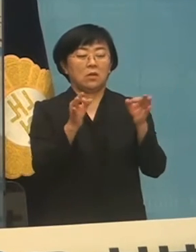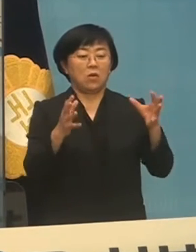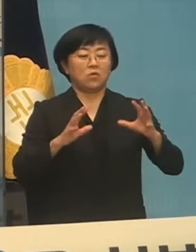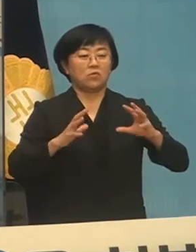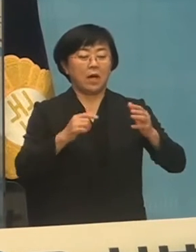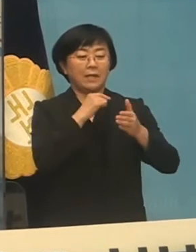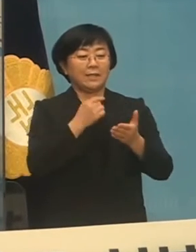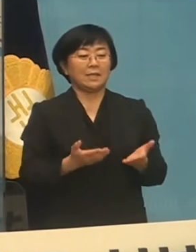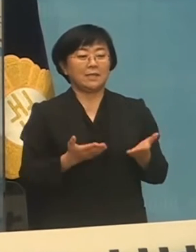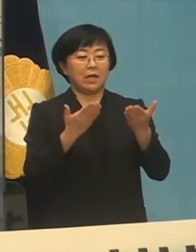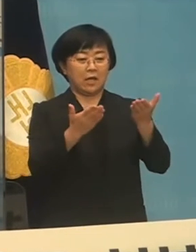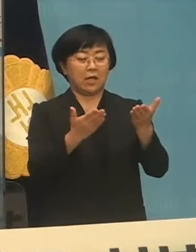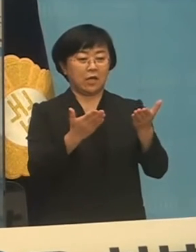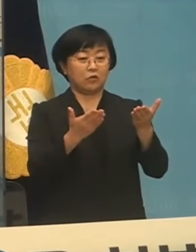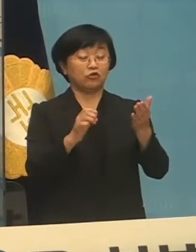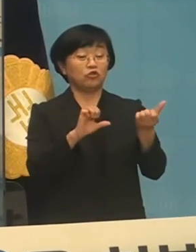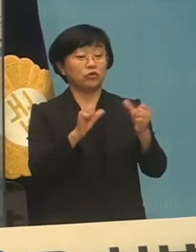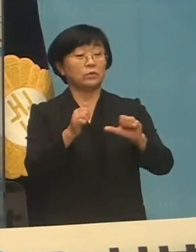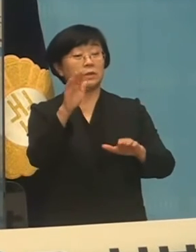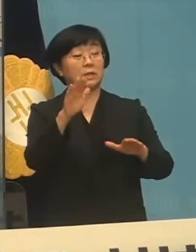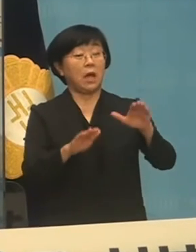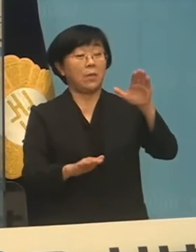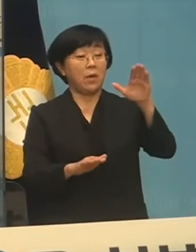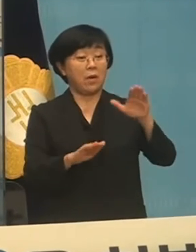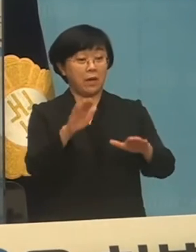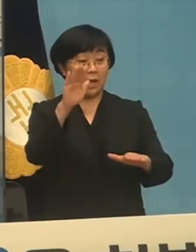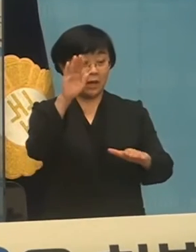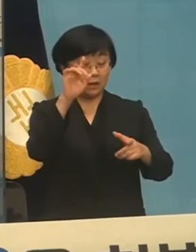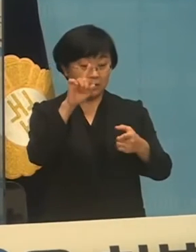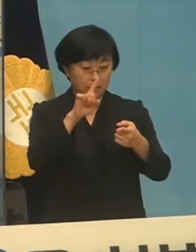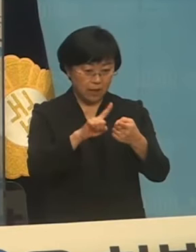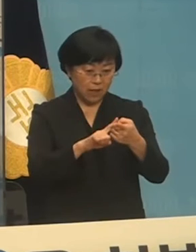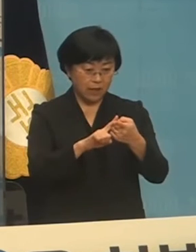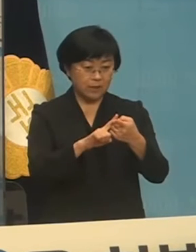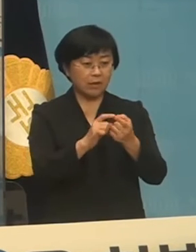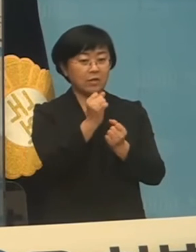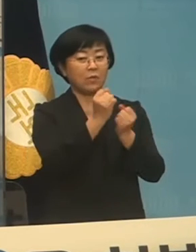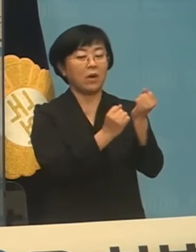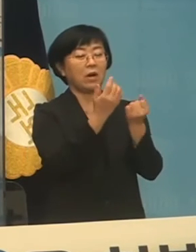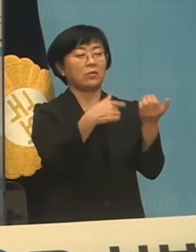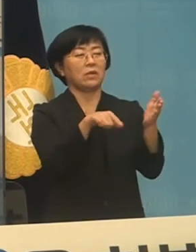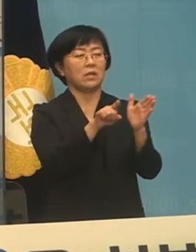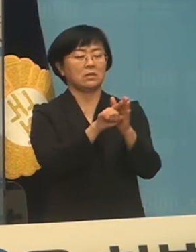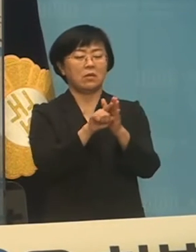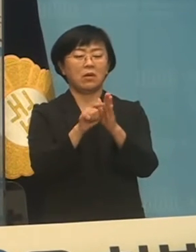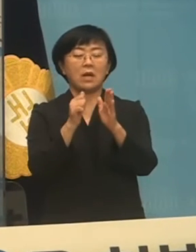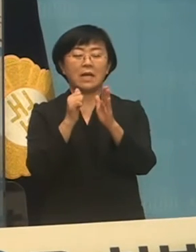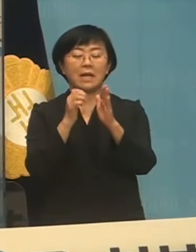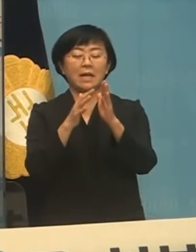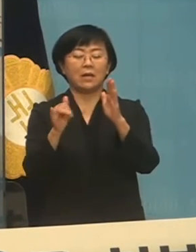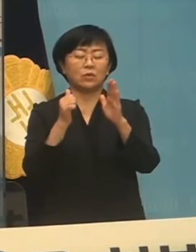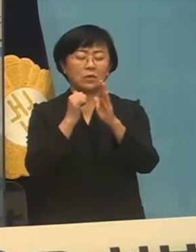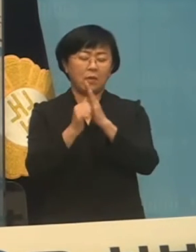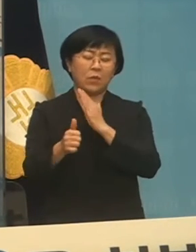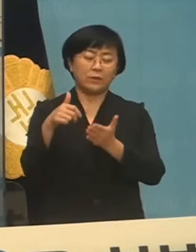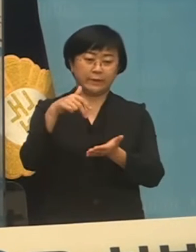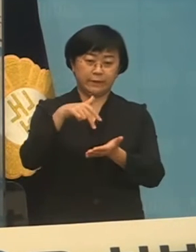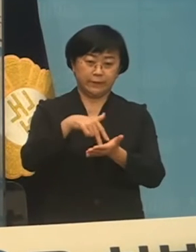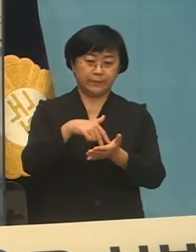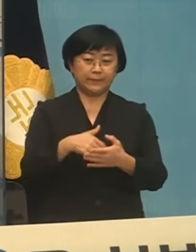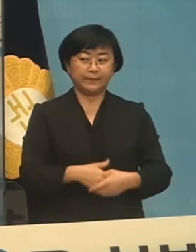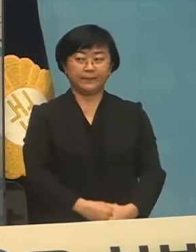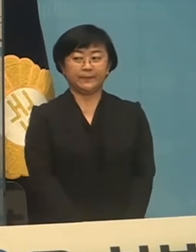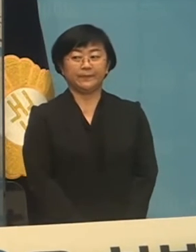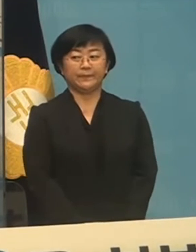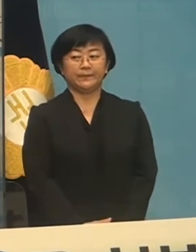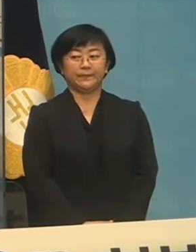국가가 희생자의 죽음을 차별해왔다는 말씀을 드리기 위해 이 자리에 희생자 가족들을 대표해서 섰습니다.